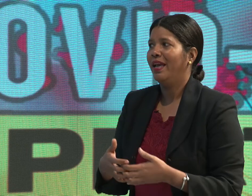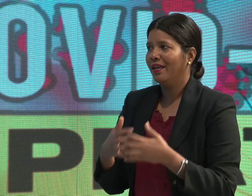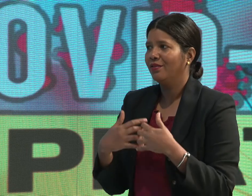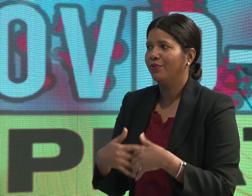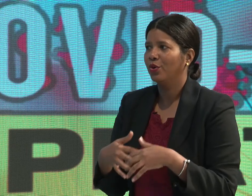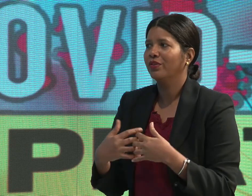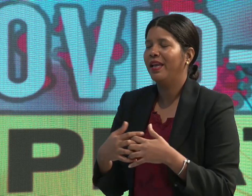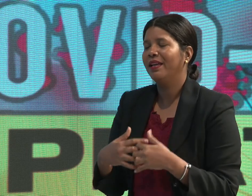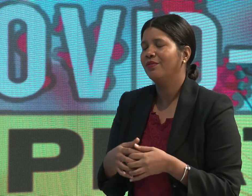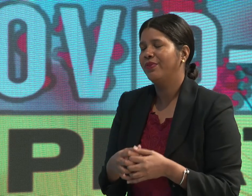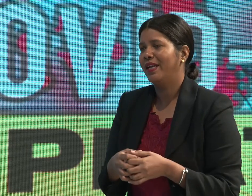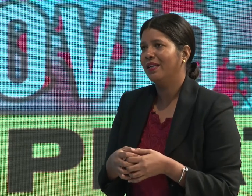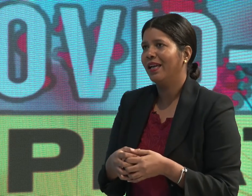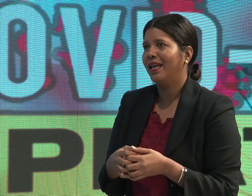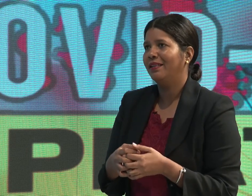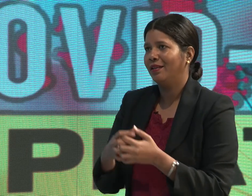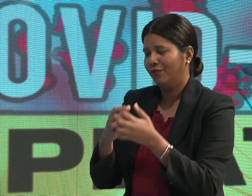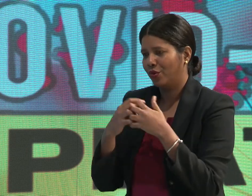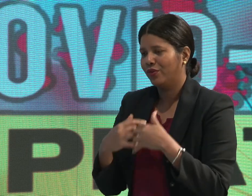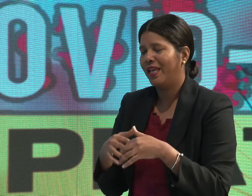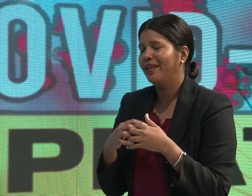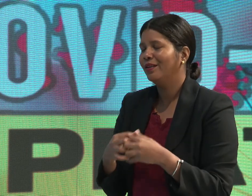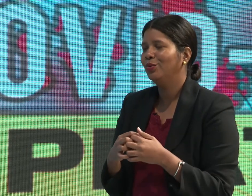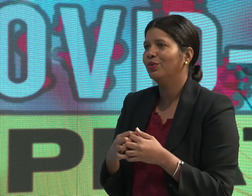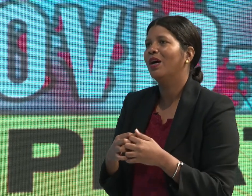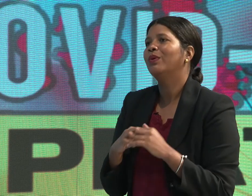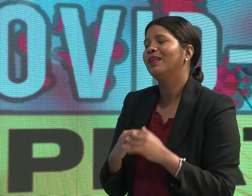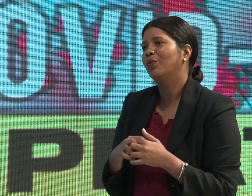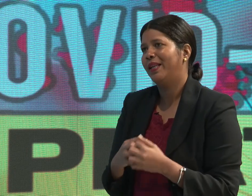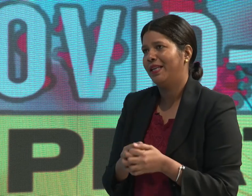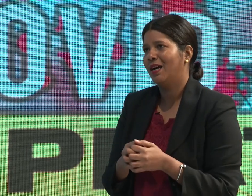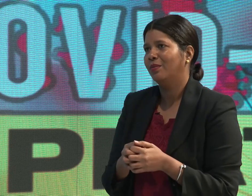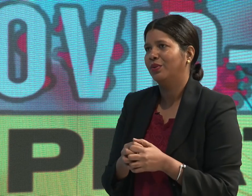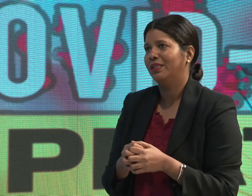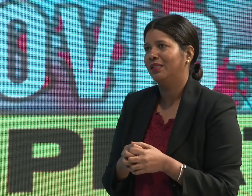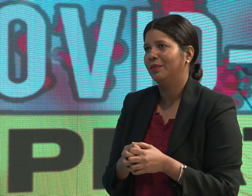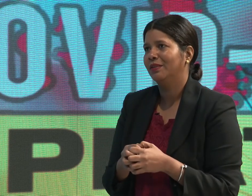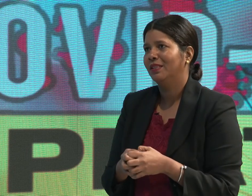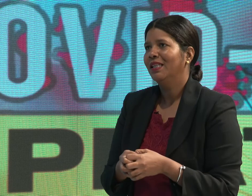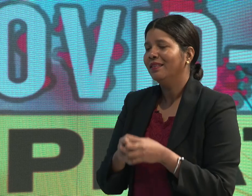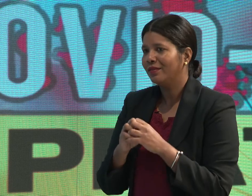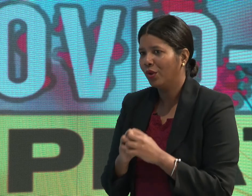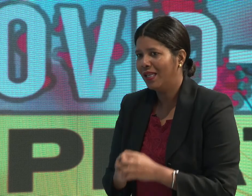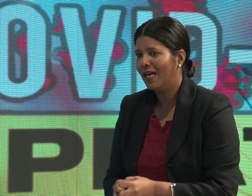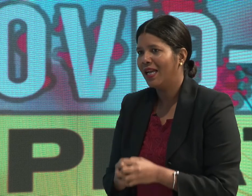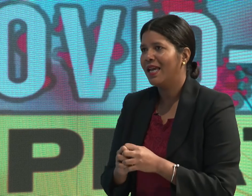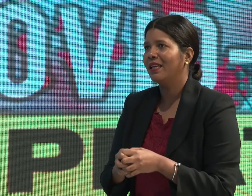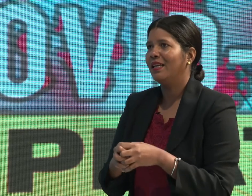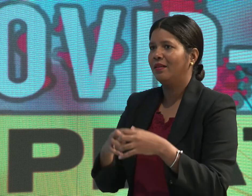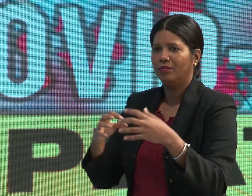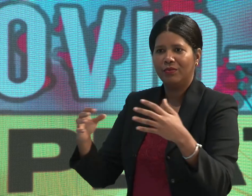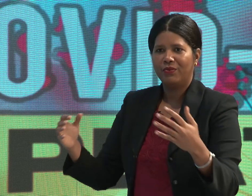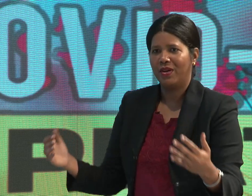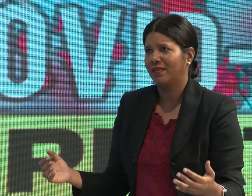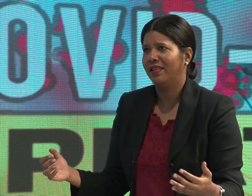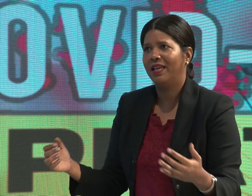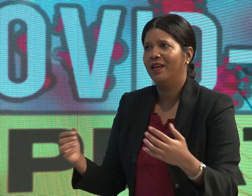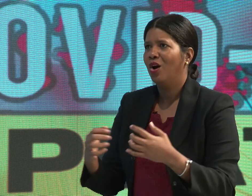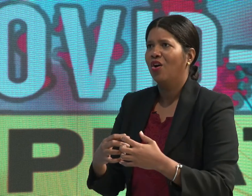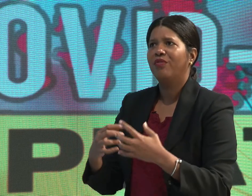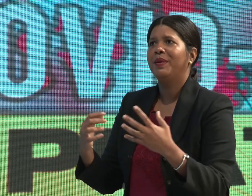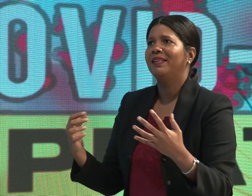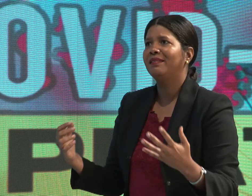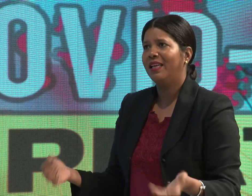ons eigen, voor onze eigen veiligheid en voor ons eigen doen gaan we dat wel in acht moeten nemen. Mm. Zolang er geen